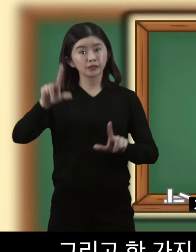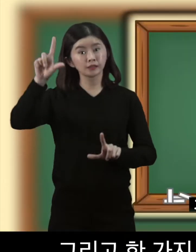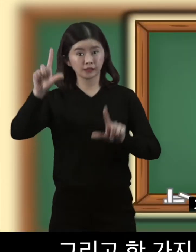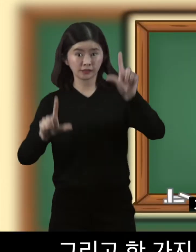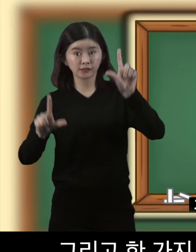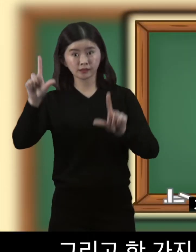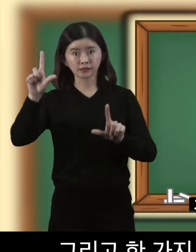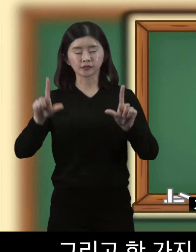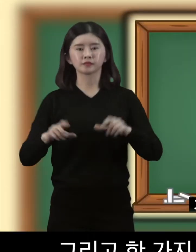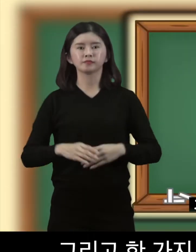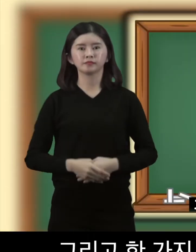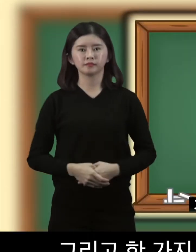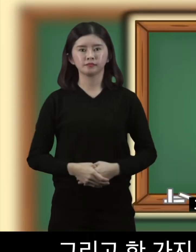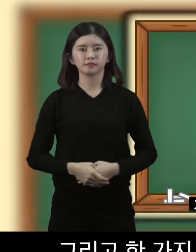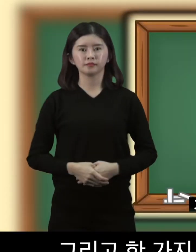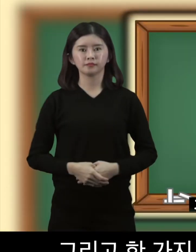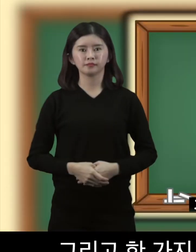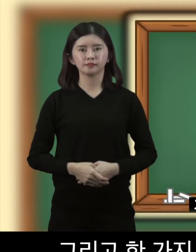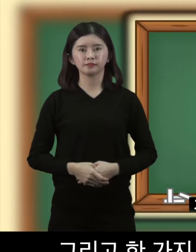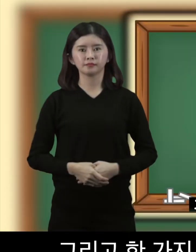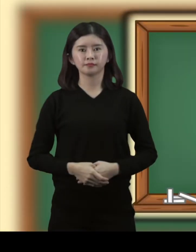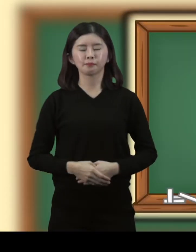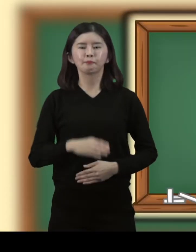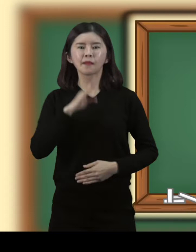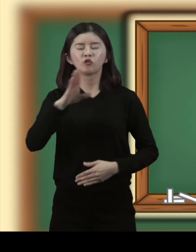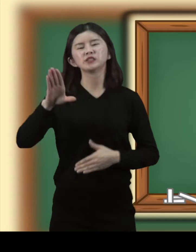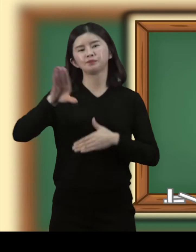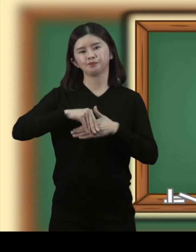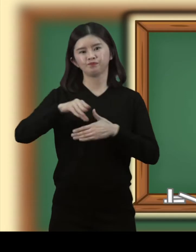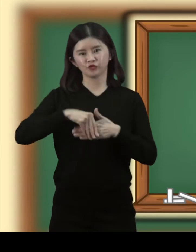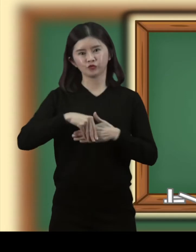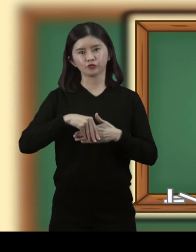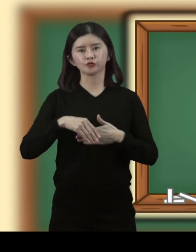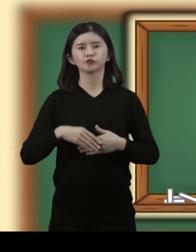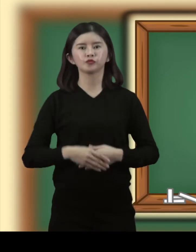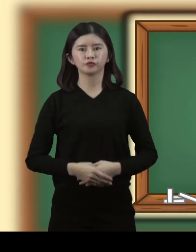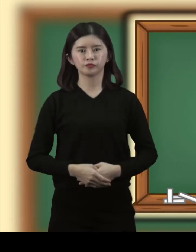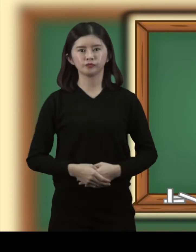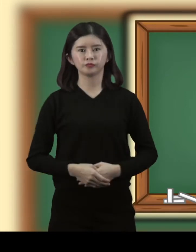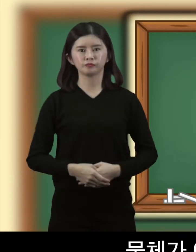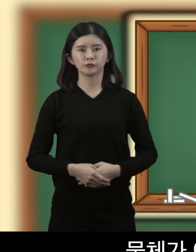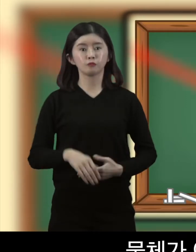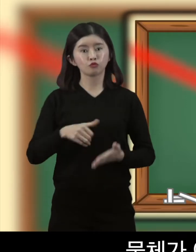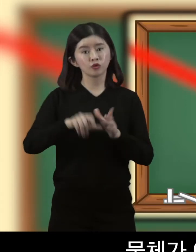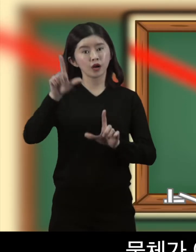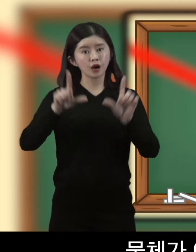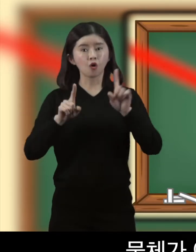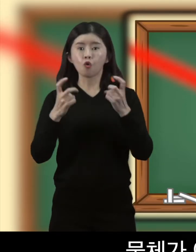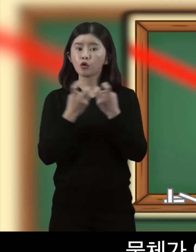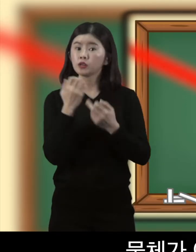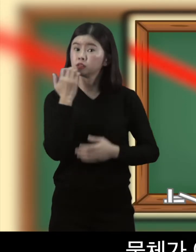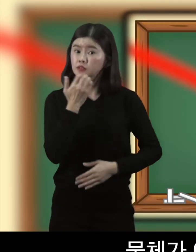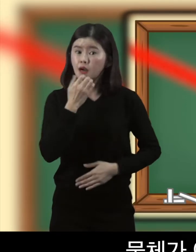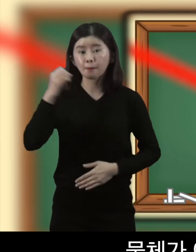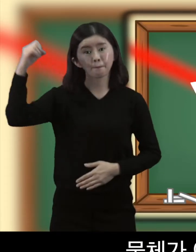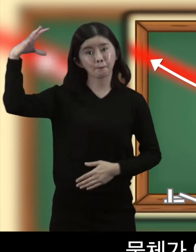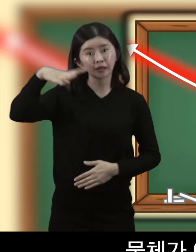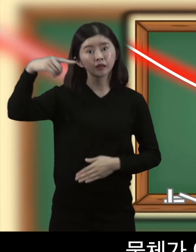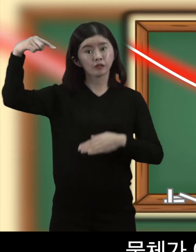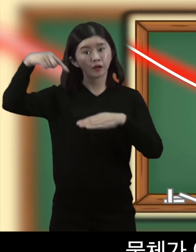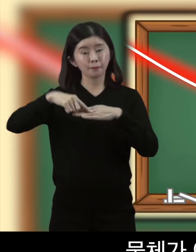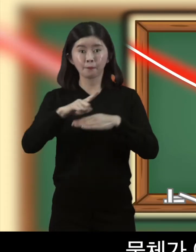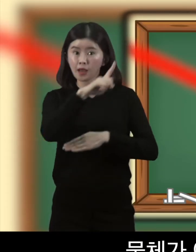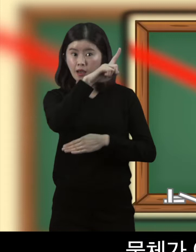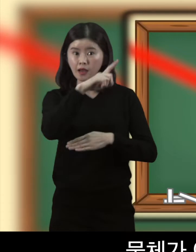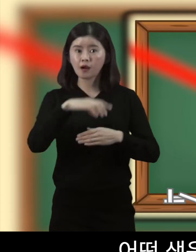가지 현상이 더 일어나기도 합니다 바로 흡수예요 물체가 어떤 색 빛을